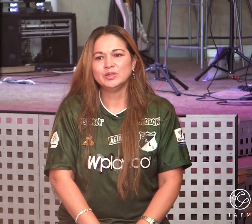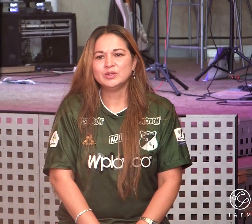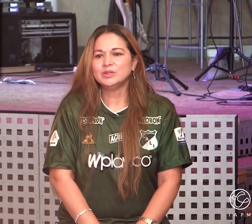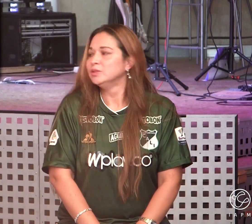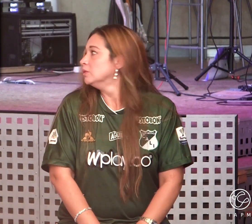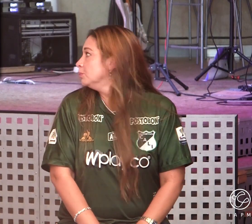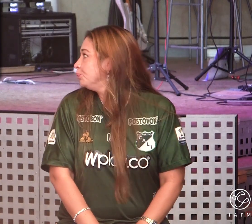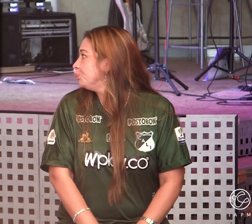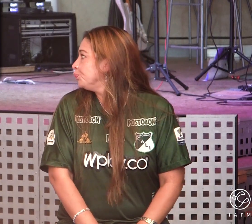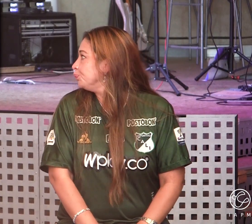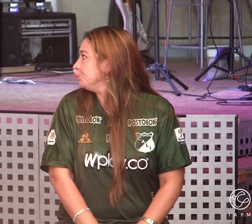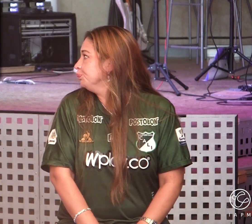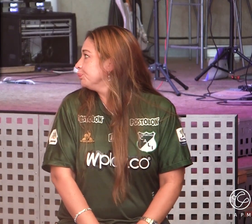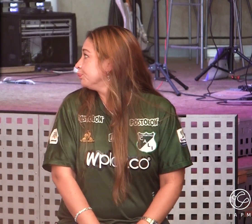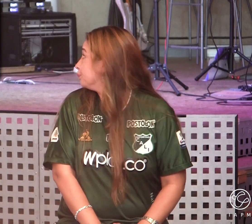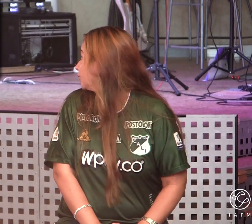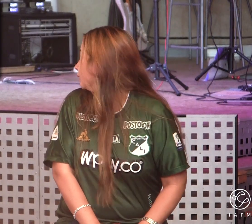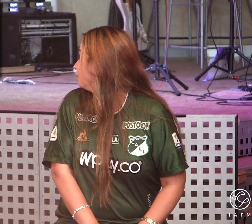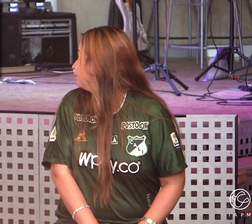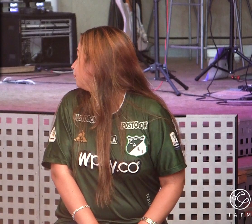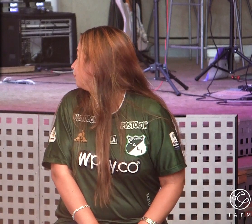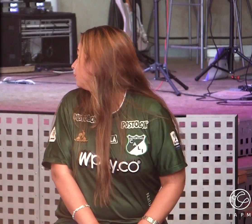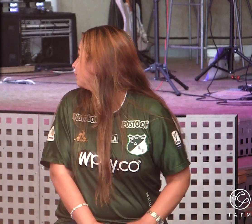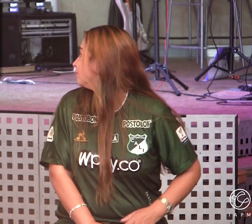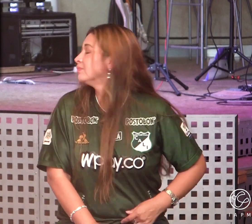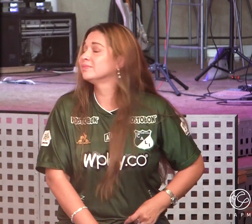su origen. ¿Me están siguiendo?